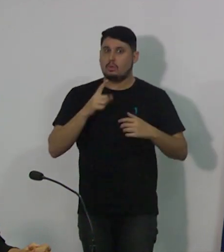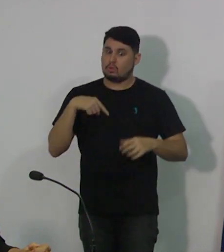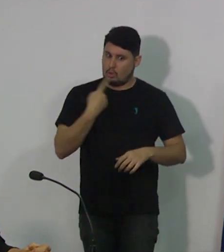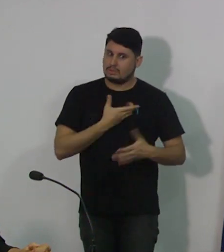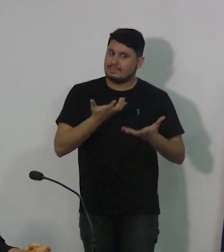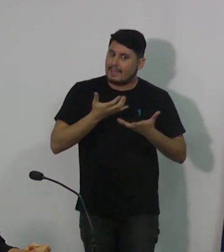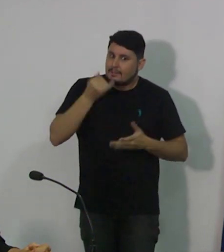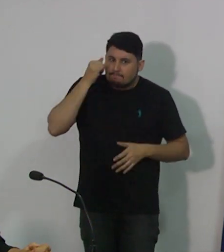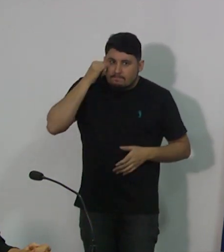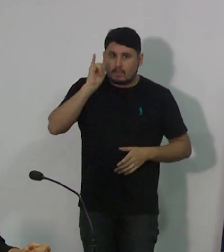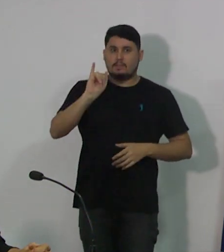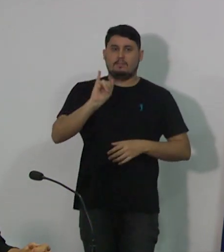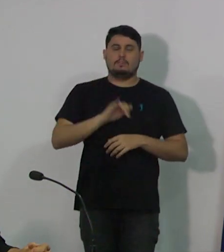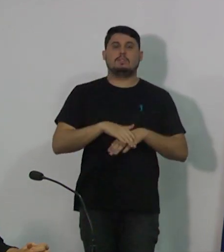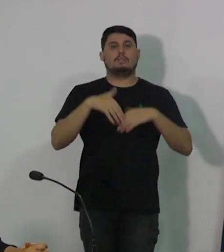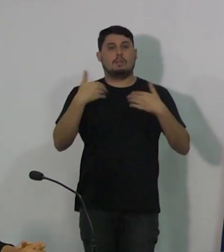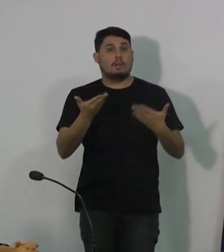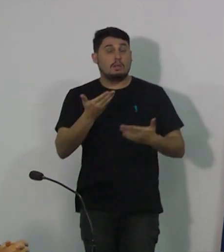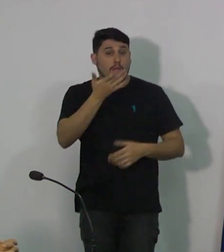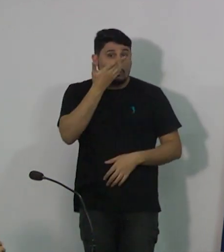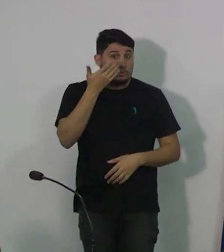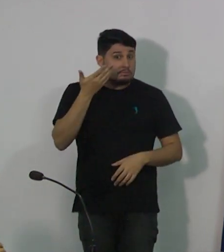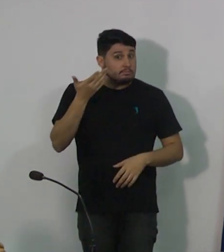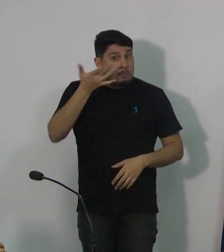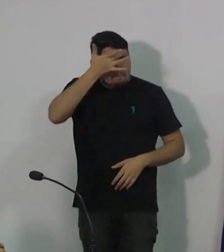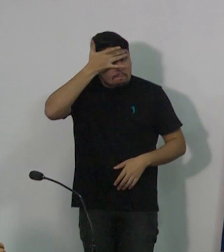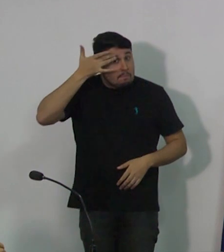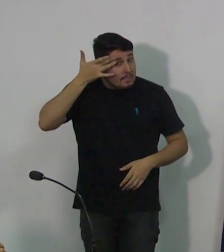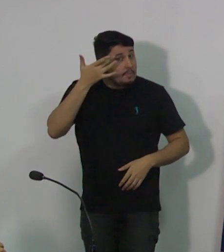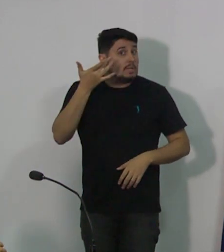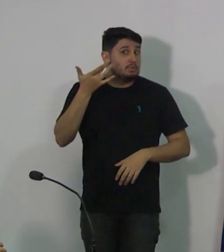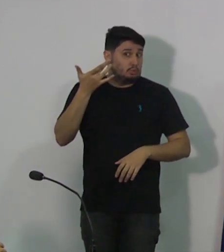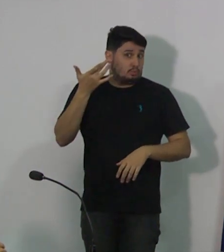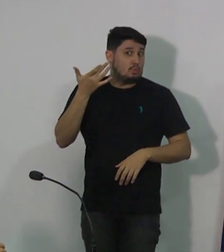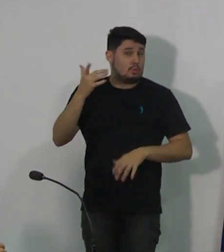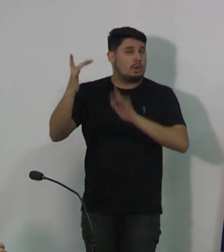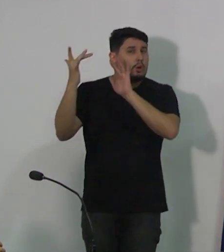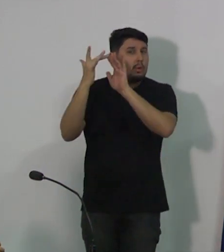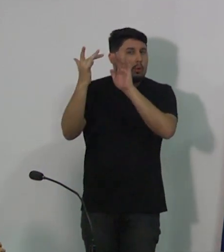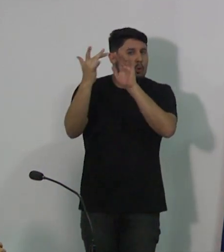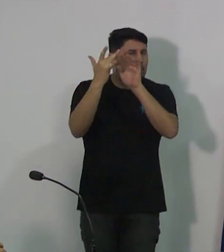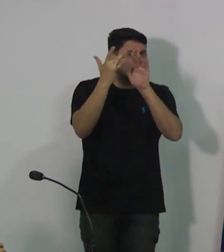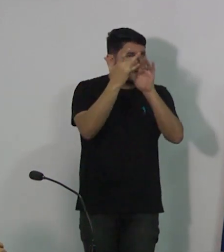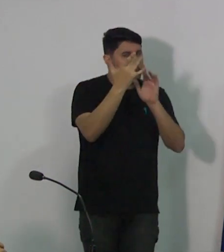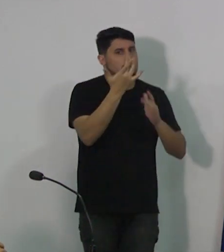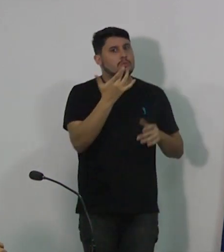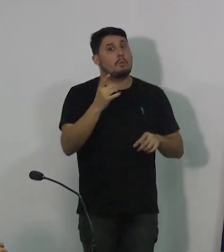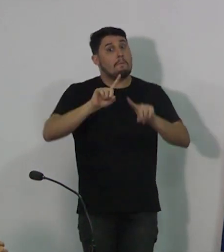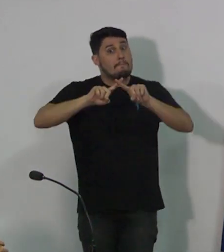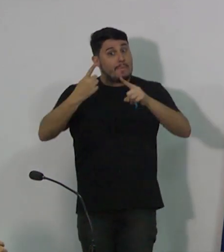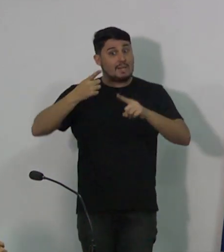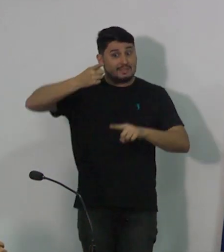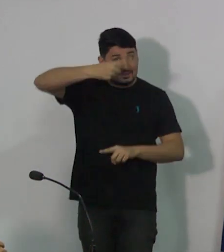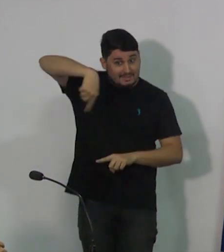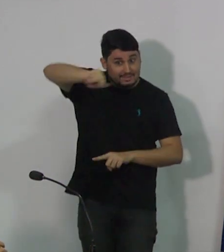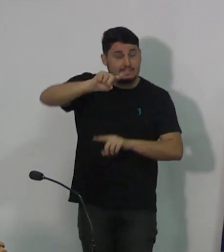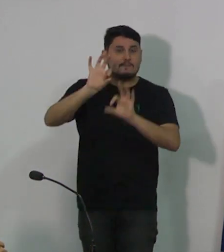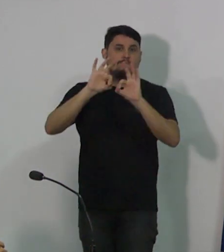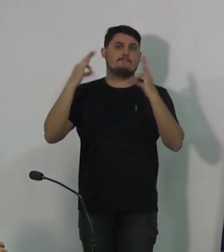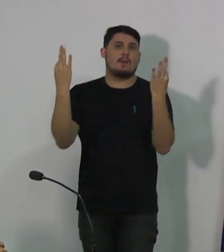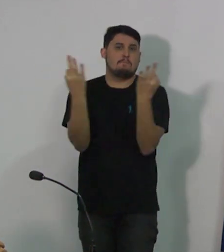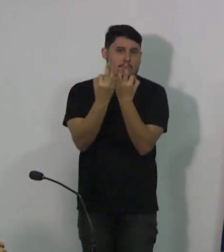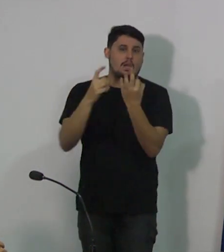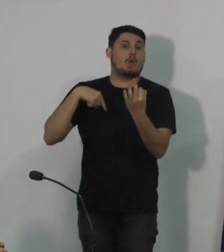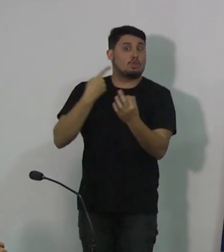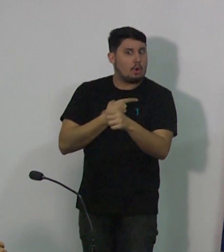Então, inclusive os contactantes, as pessoas que tiveram contato com ela ficou em isolamento, mas teve contato com algumas pessoas e a gente também acompanhou essas